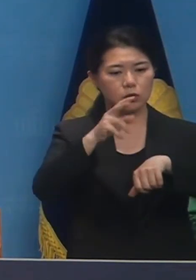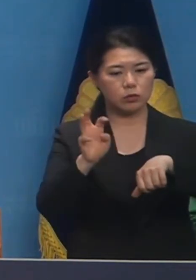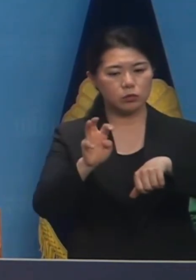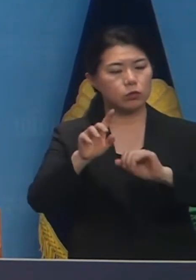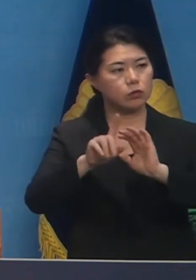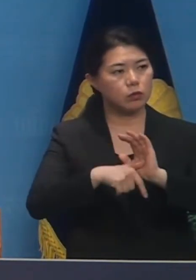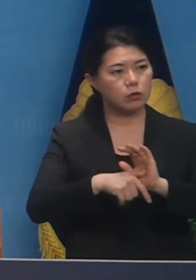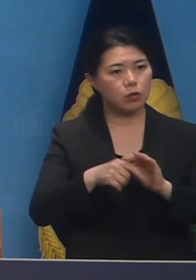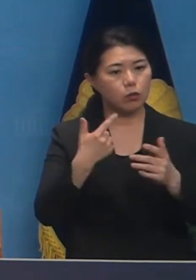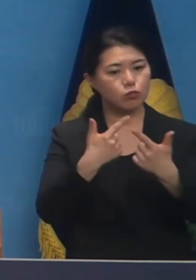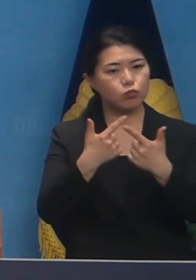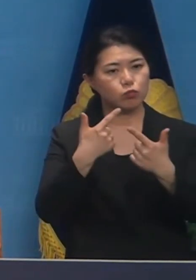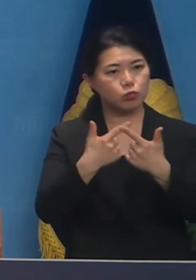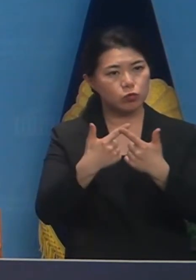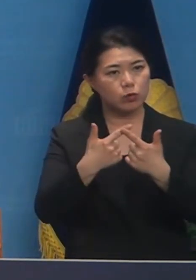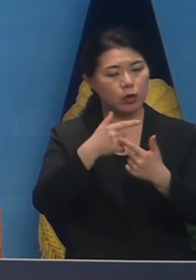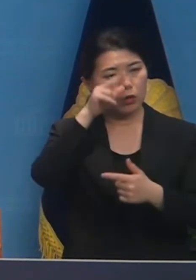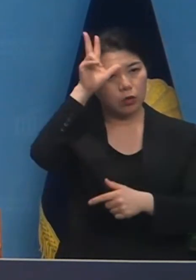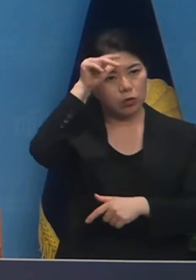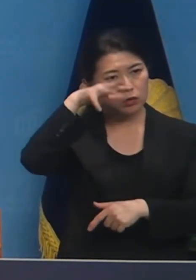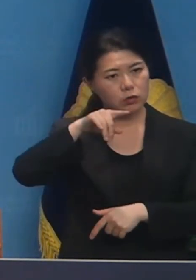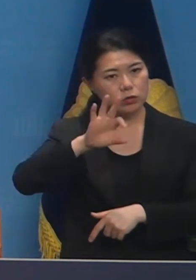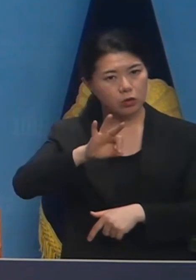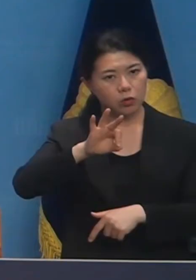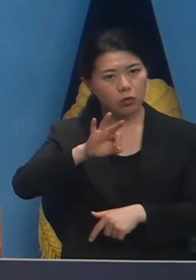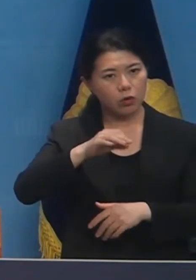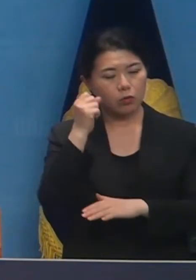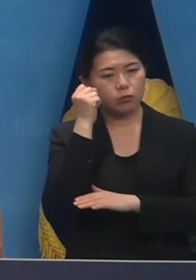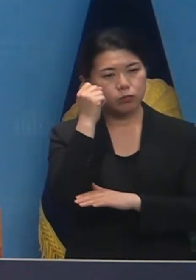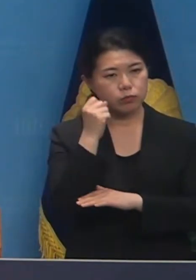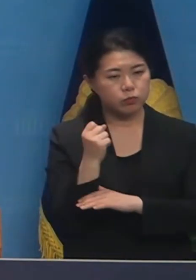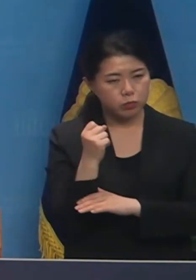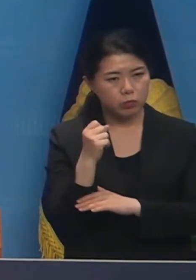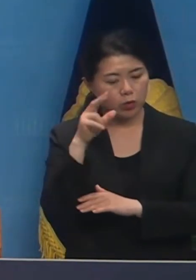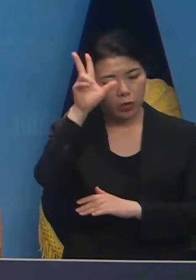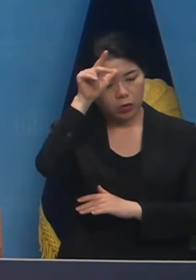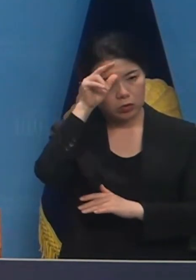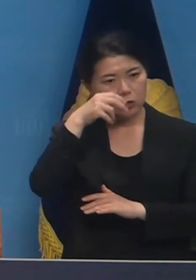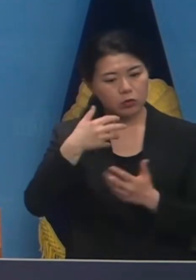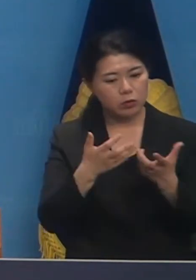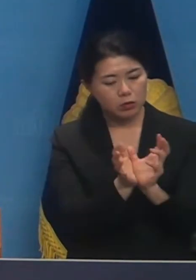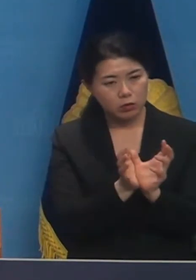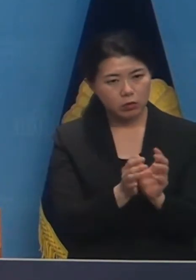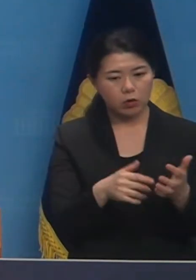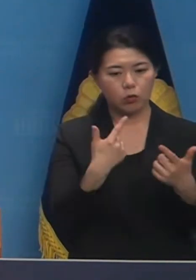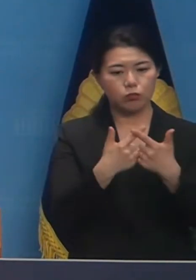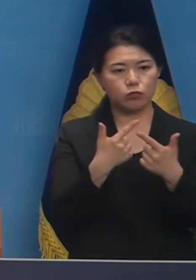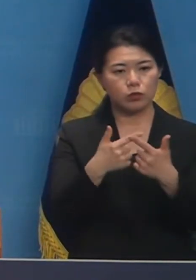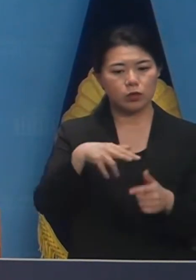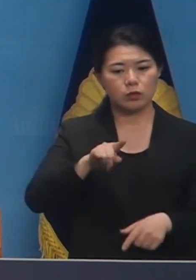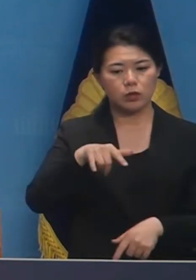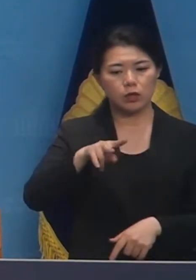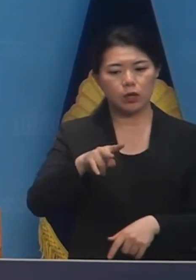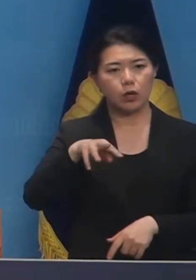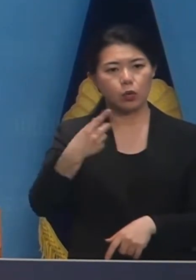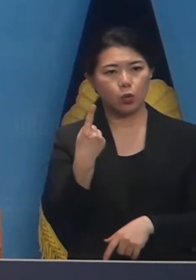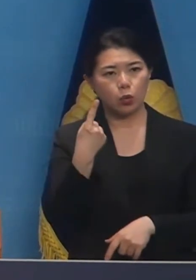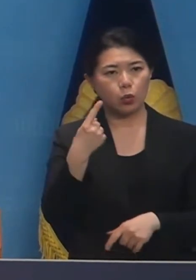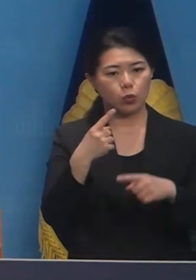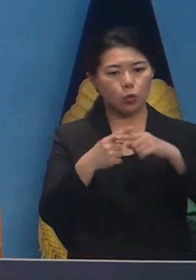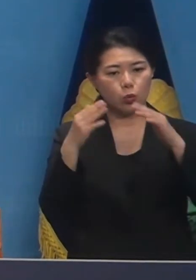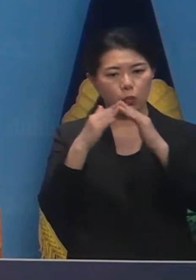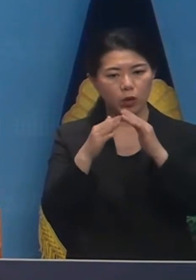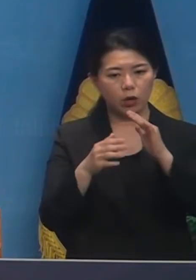반경에 부산경찰청 반부패 경제수사대가 부산의 세계로 교회의